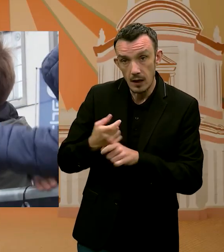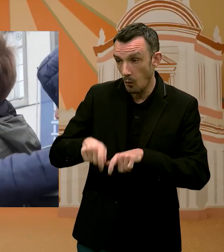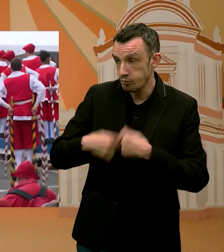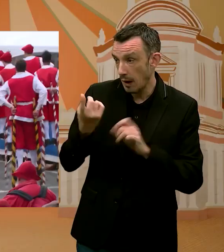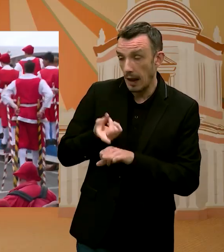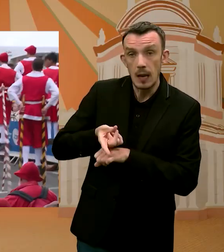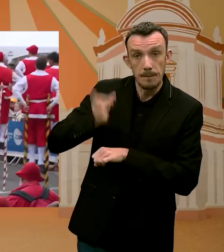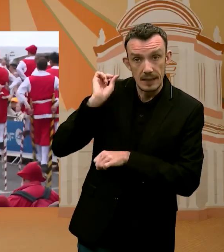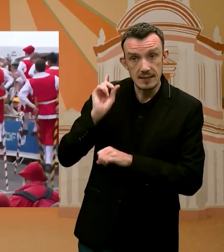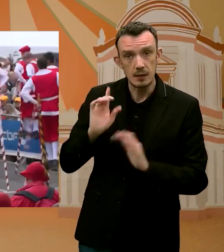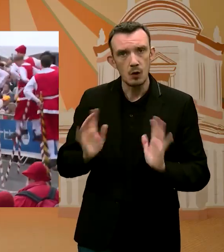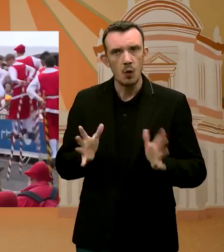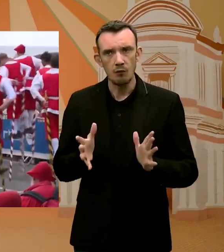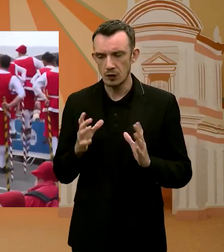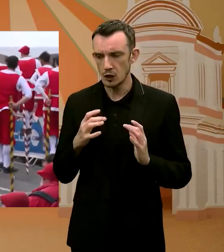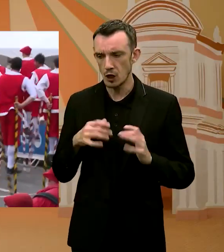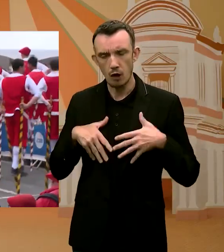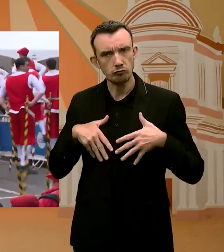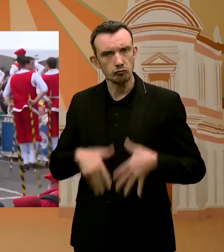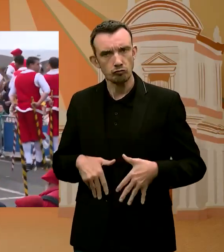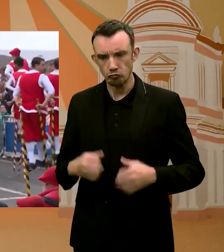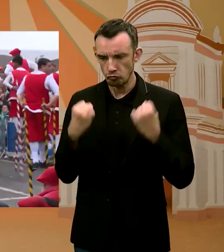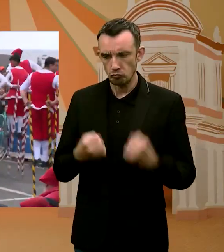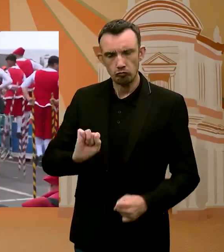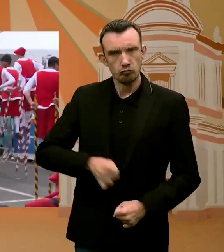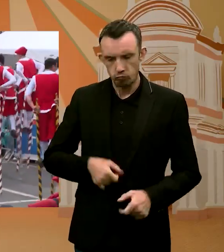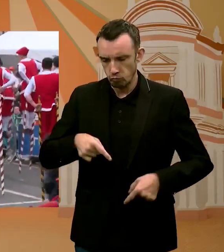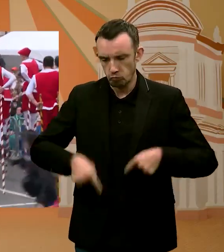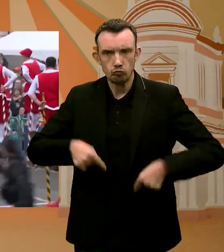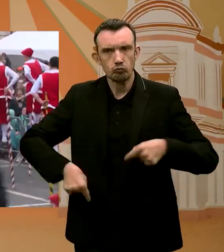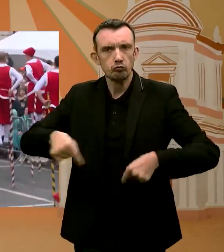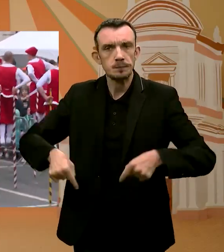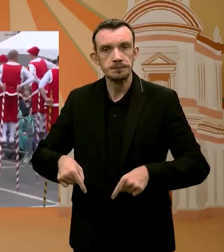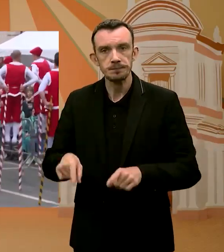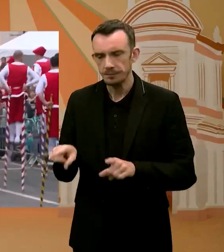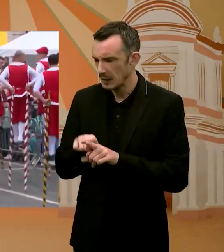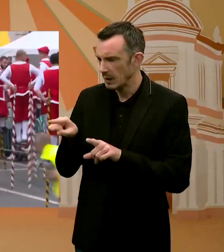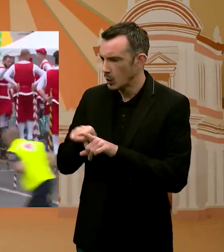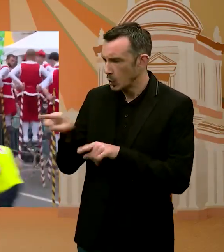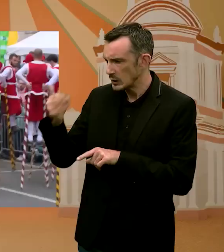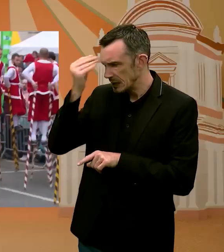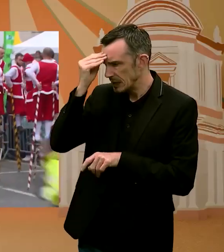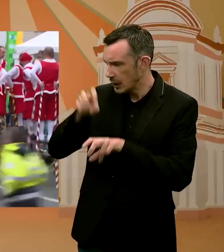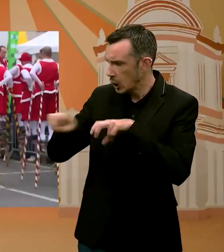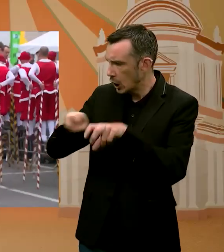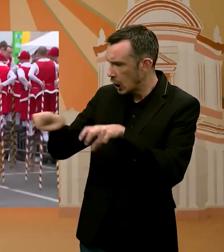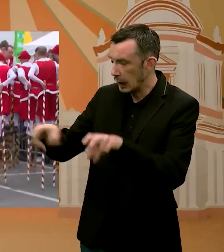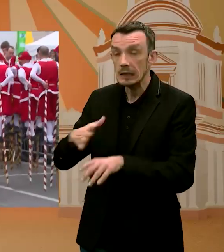de manière très aguerrie, donc c'est vraiment très chouette à voir. Et je pense d'aller dans les écoles aussi. Tout à fait, on a vraiment toute une équipe qu'on appelle les ambassadeurs. Ils font un